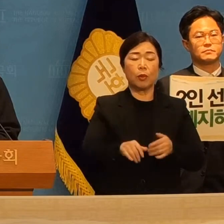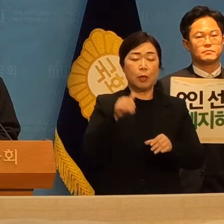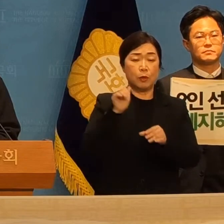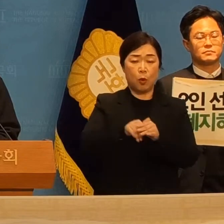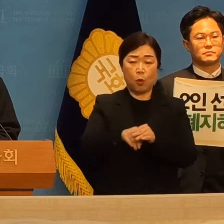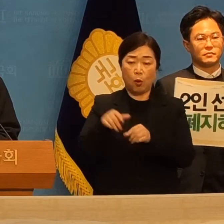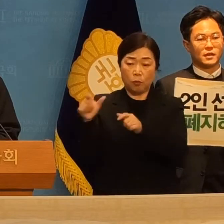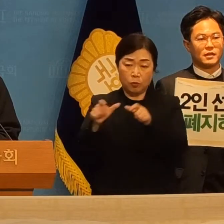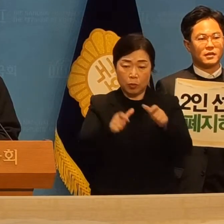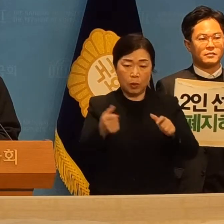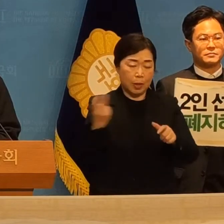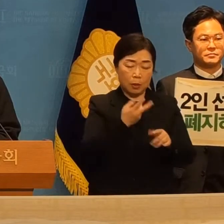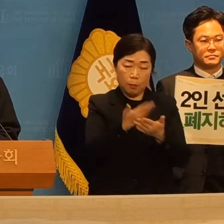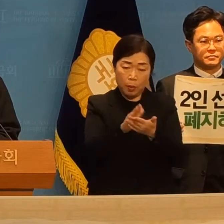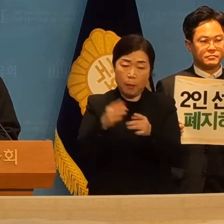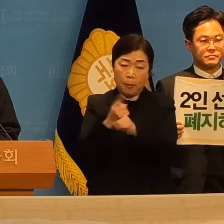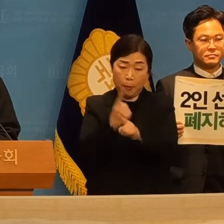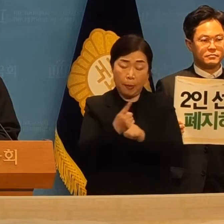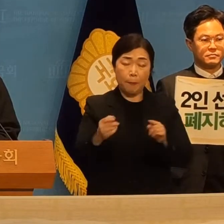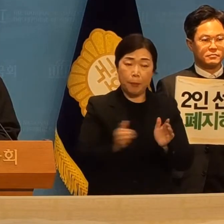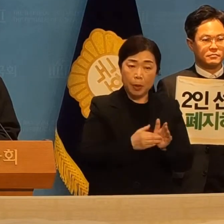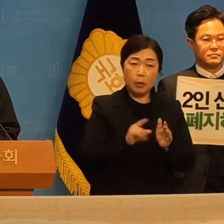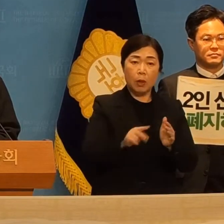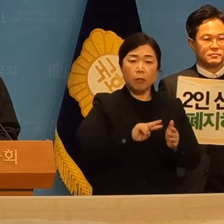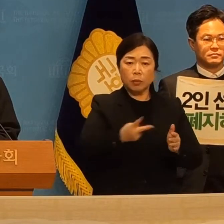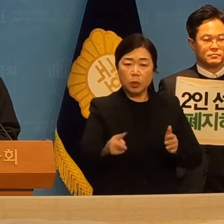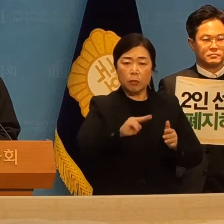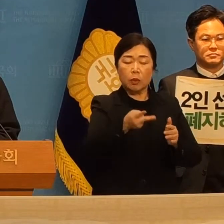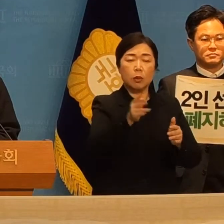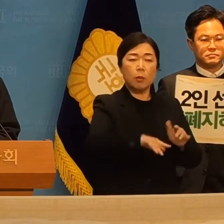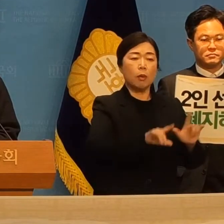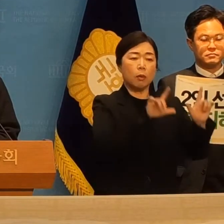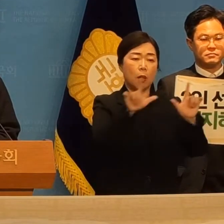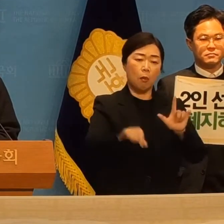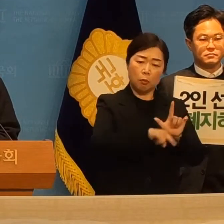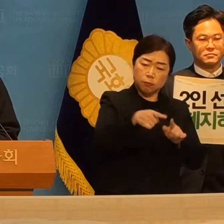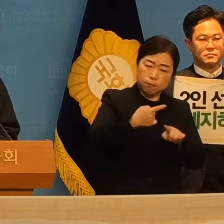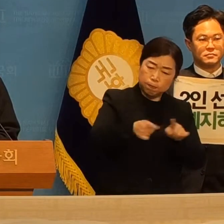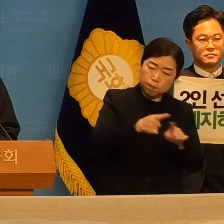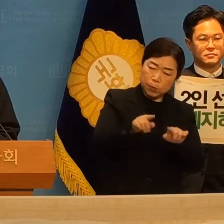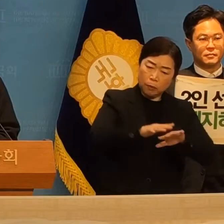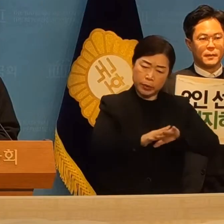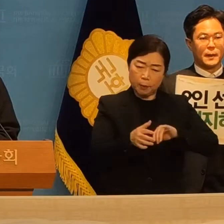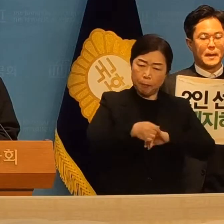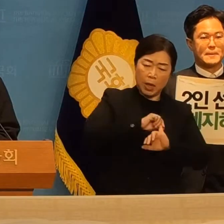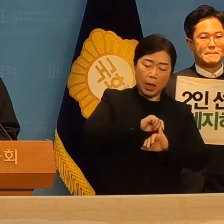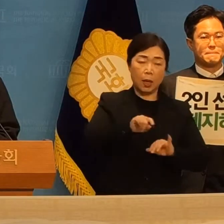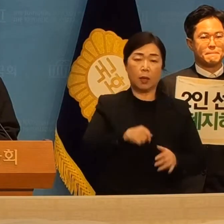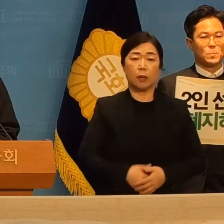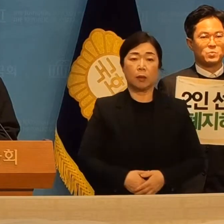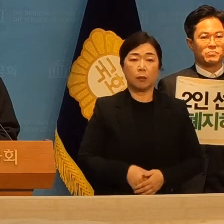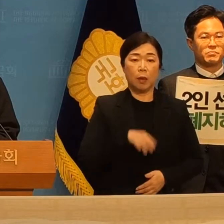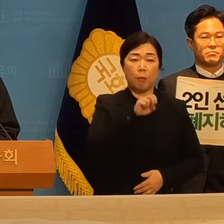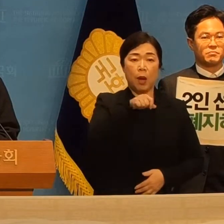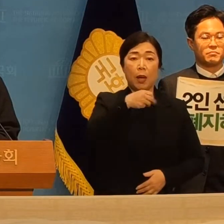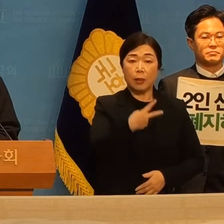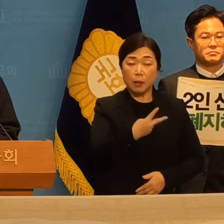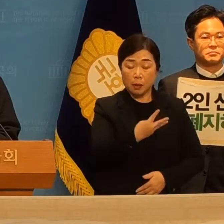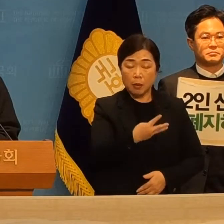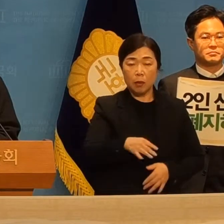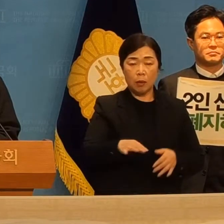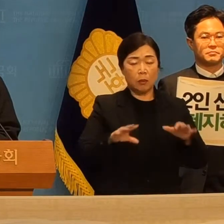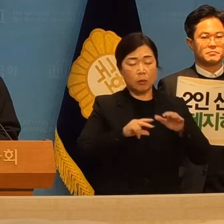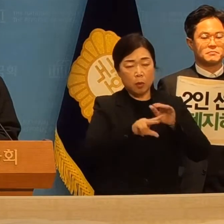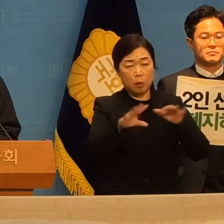선거구 재편성으로 변경 폭이 과도하고 생활권 고려가 부족합니다. 상계 5동을 마들역 생활권과 묶은 것은